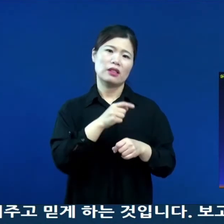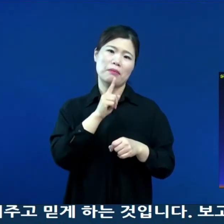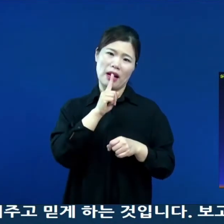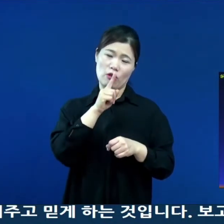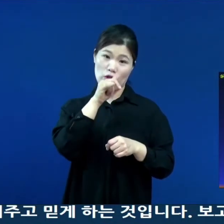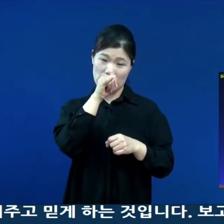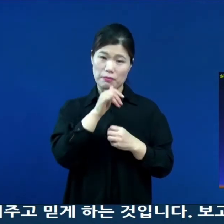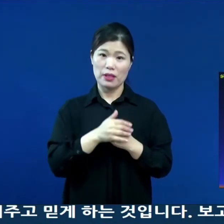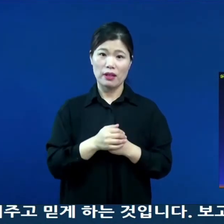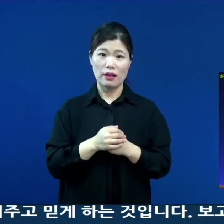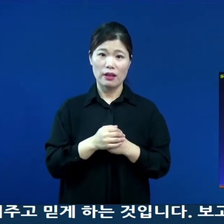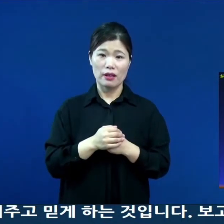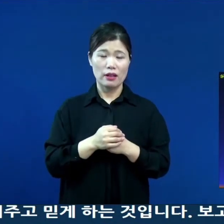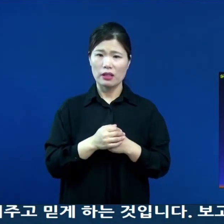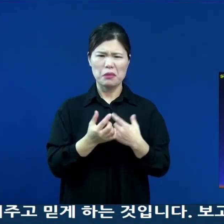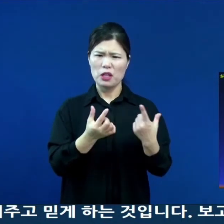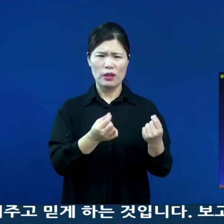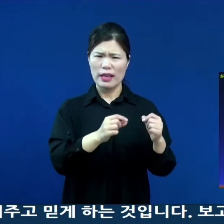그런 게 아니고